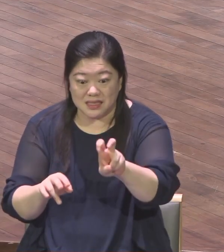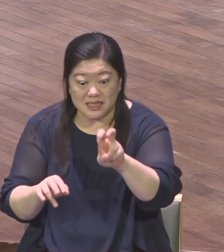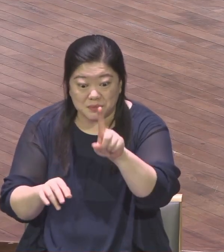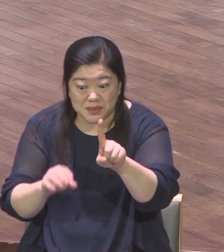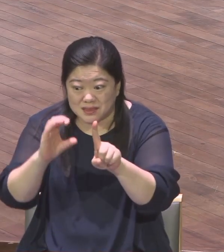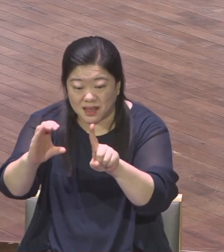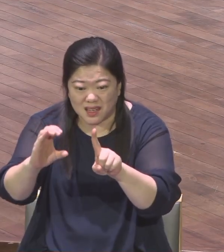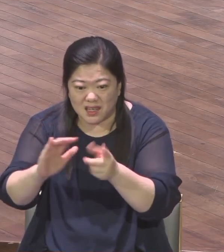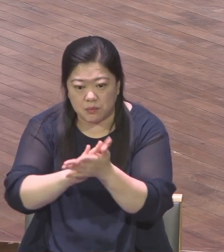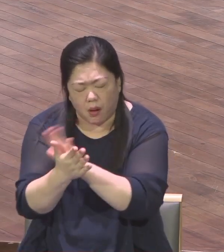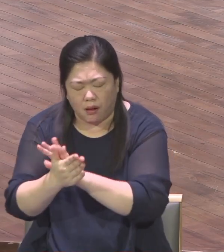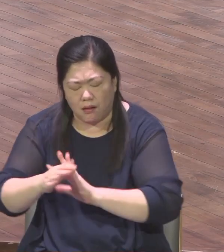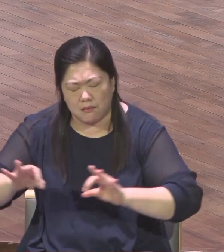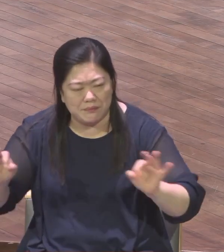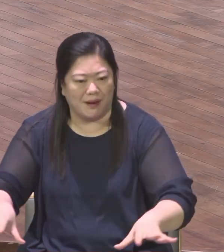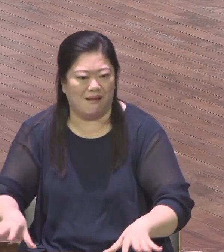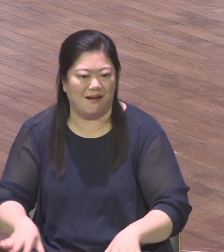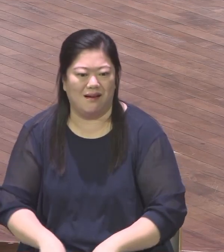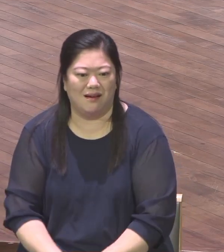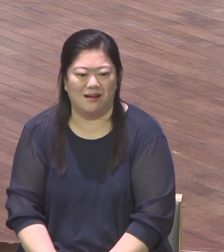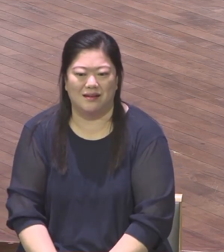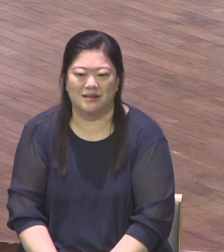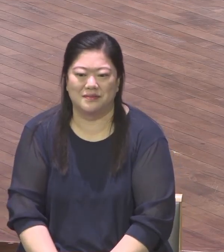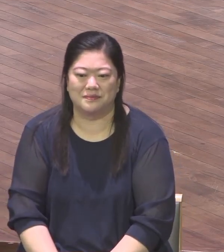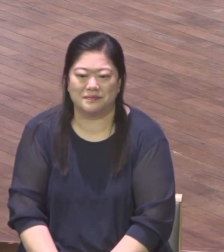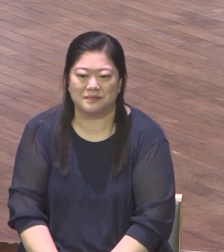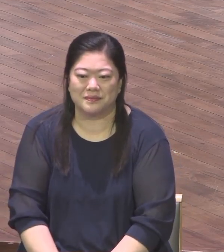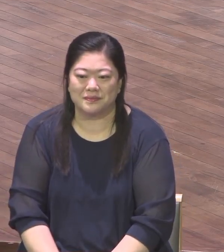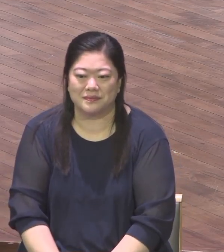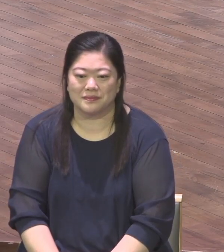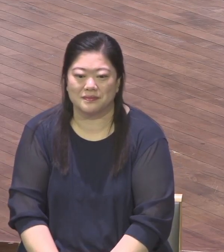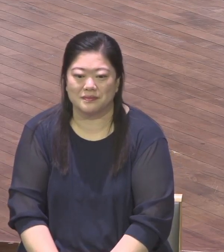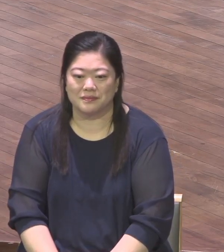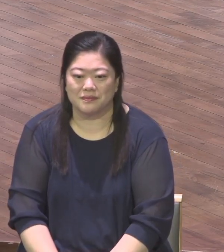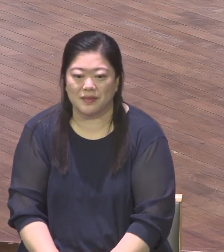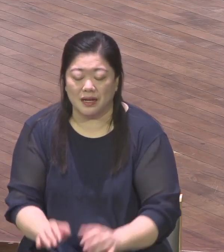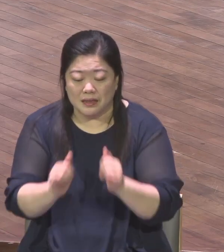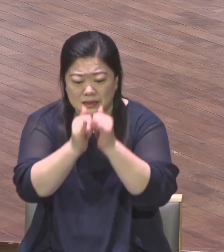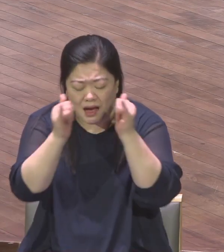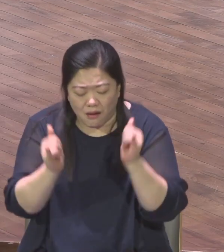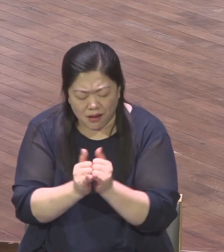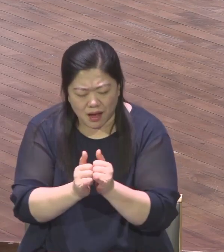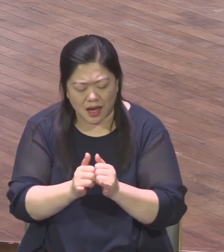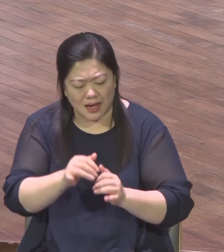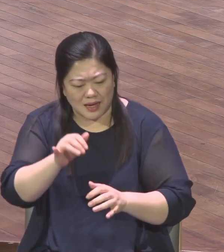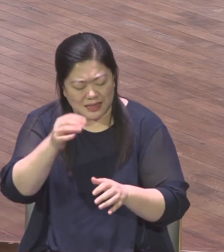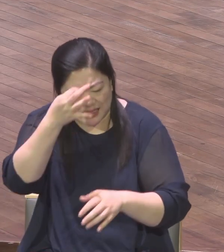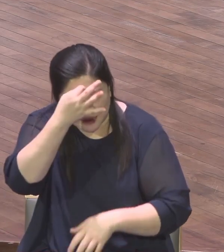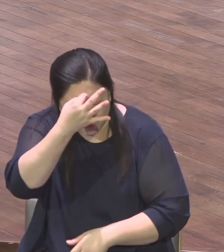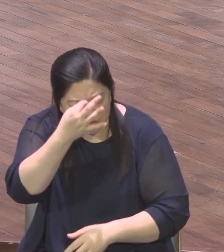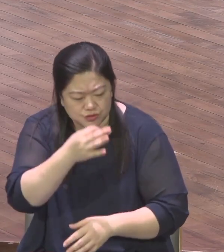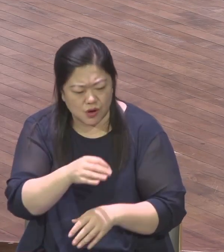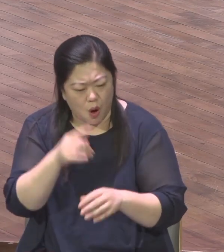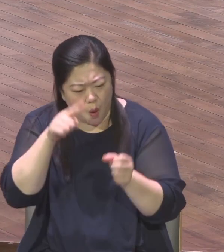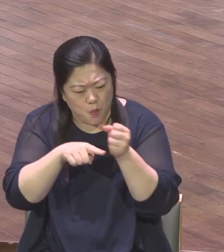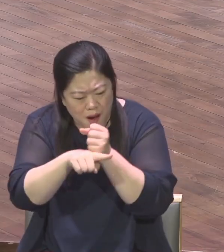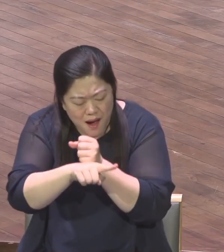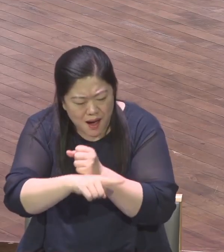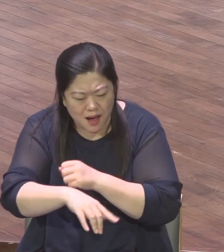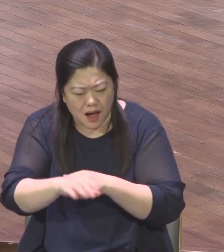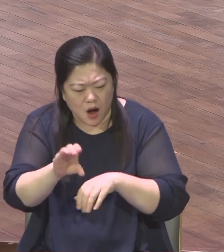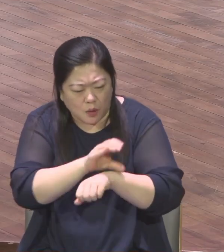우리가 살고 있다. 그렇다면 이렇게 급변하는 이러한 시대 속에서